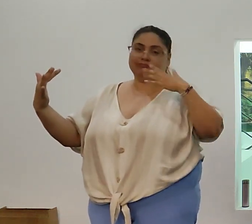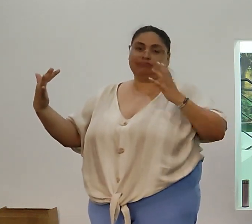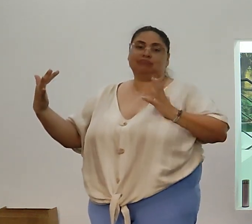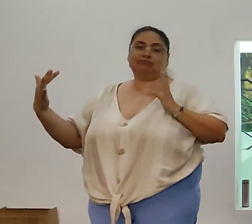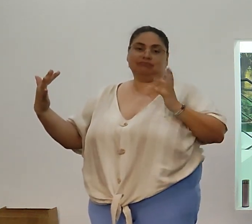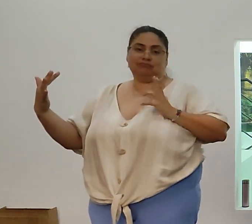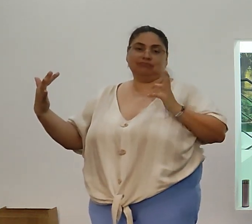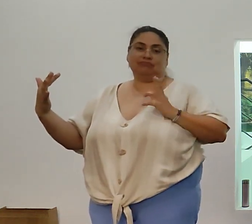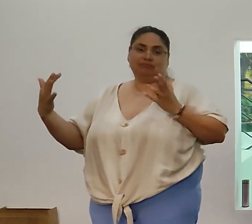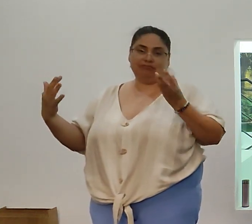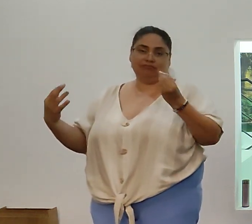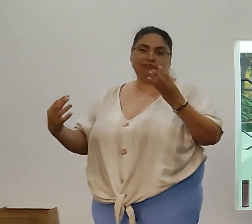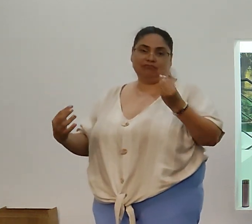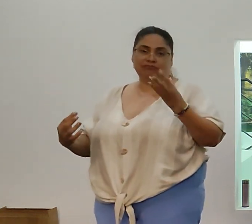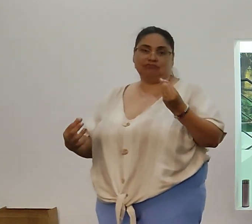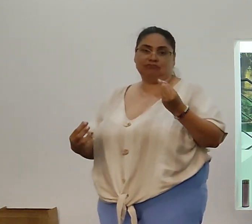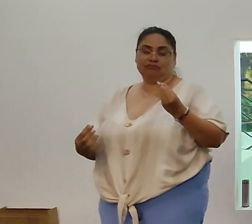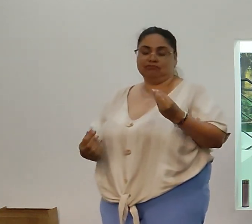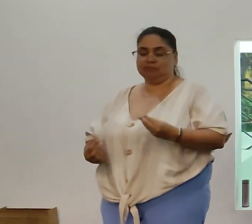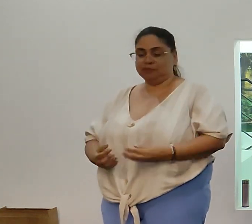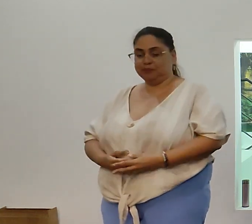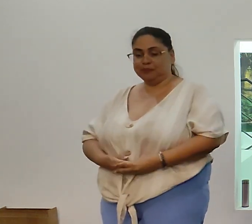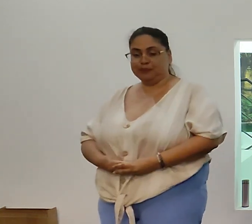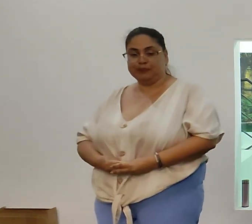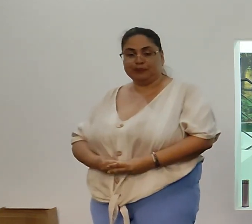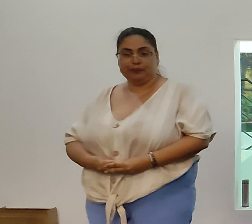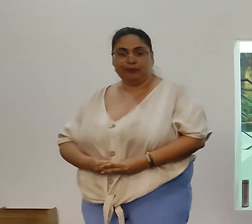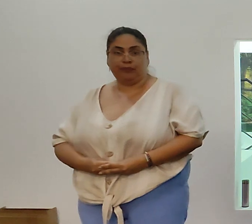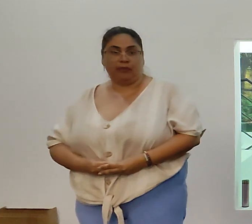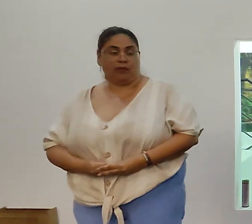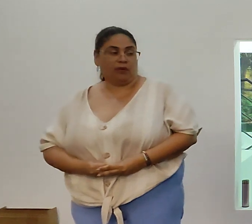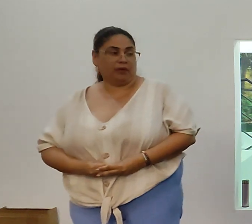tratava de alguém muito, mas muito rico para a época.